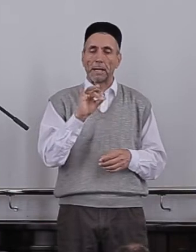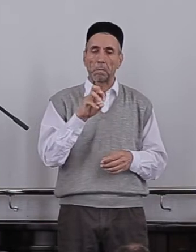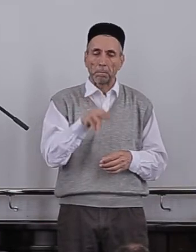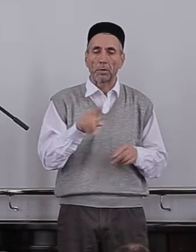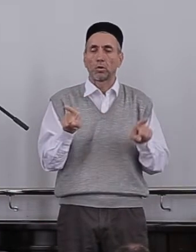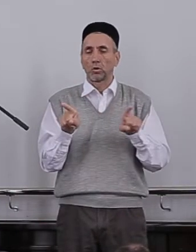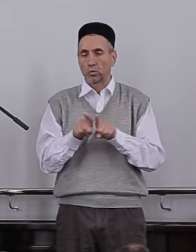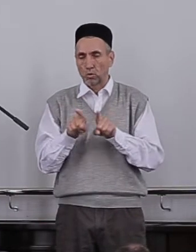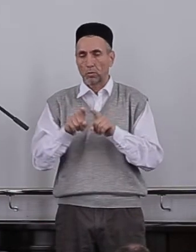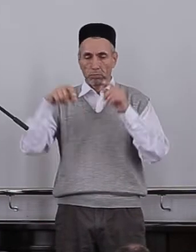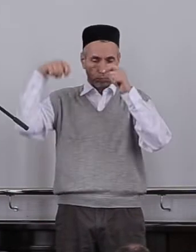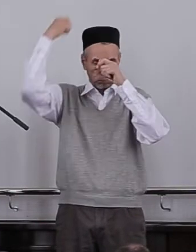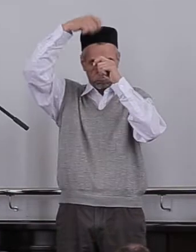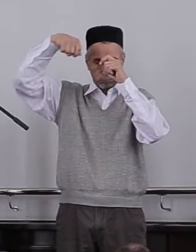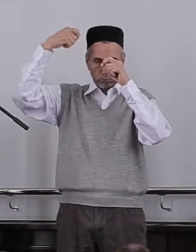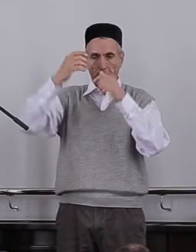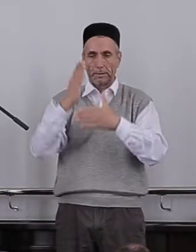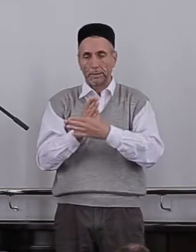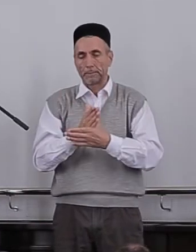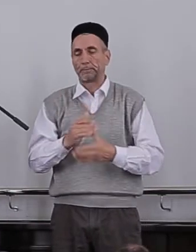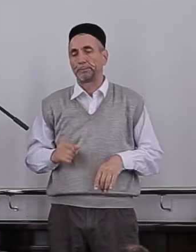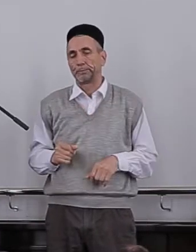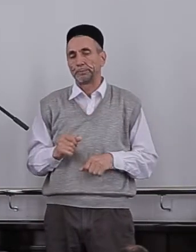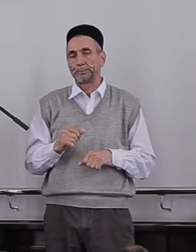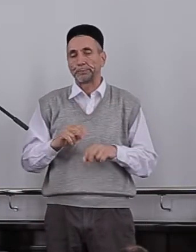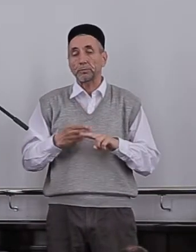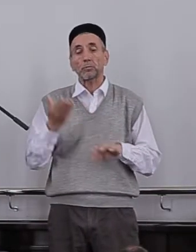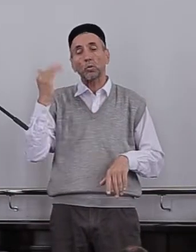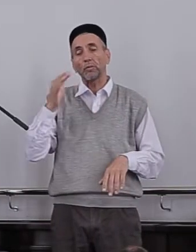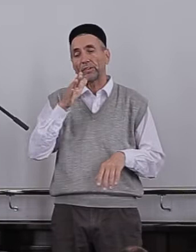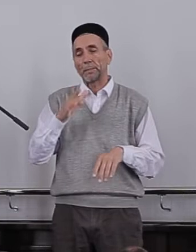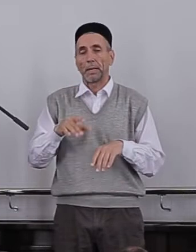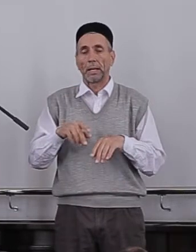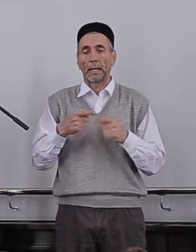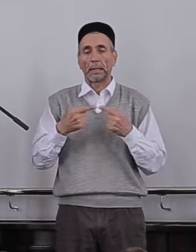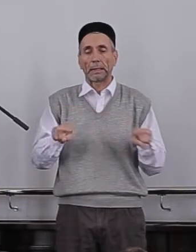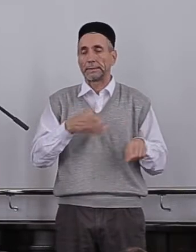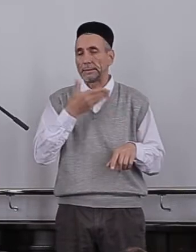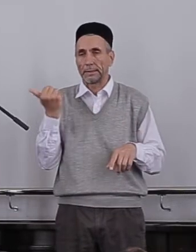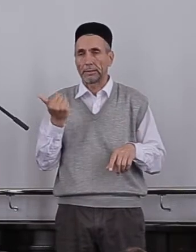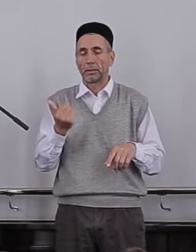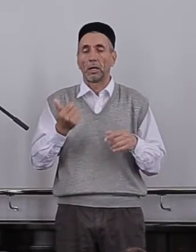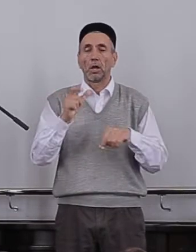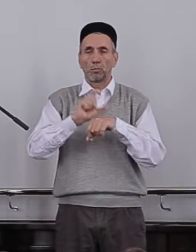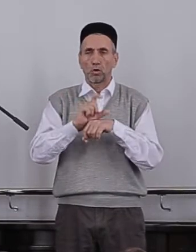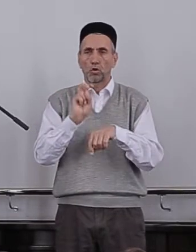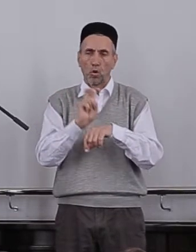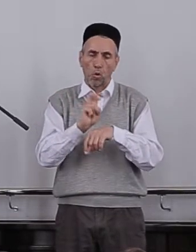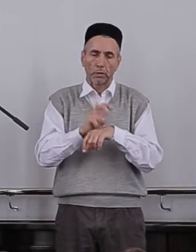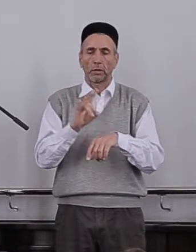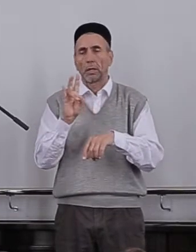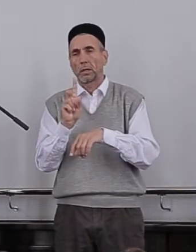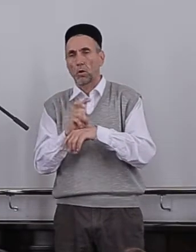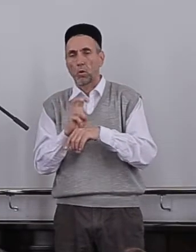пәйгамбәрләрнең сөннәте ди. Әмма дә ул заман аерма юк, басла киген. Мәшһәр йөрәм, мәшһәр йөрәм,